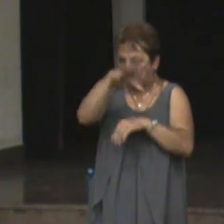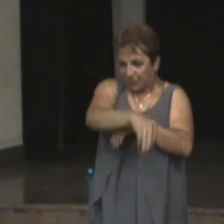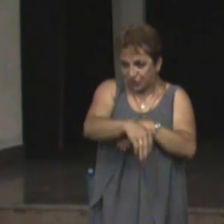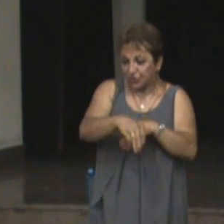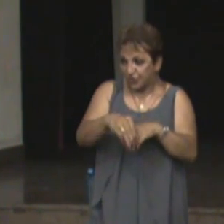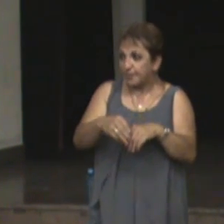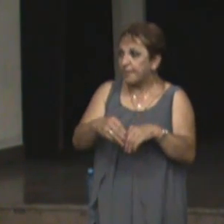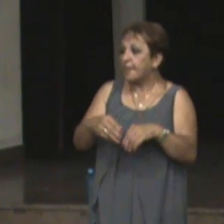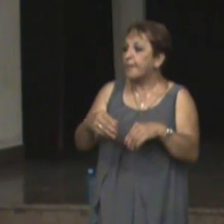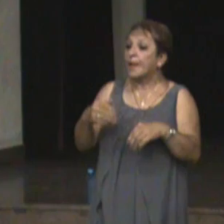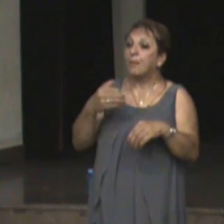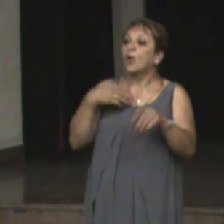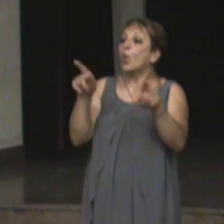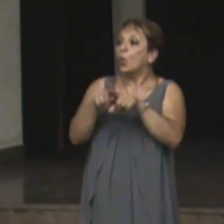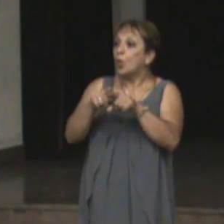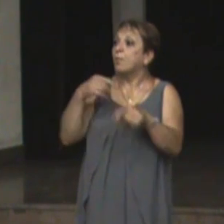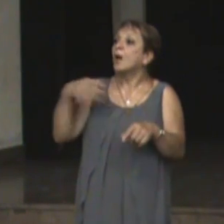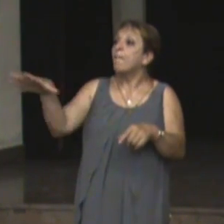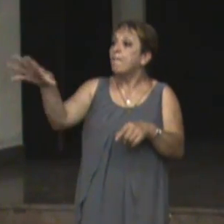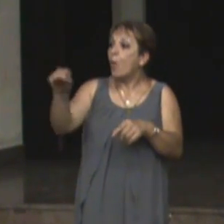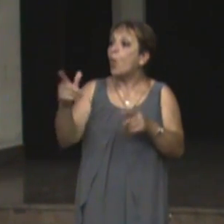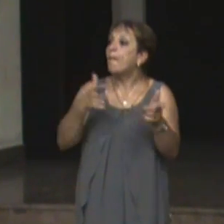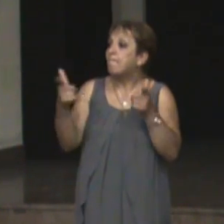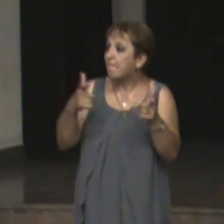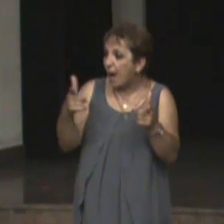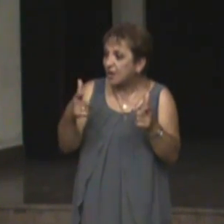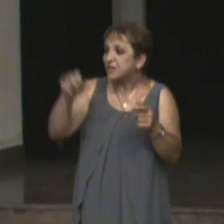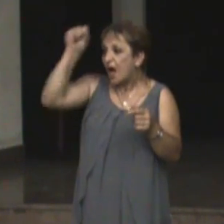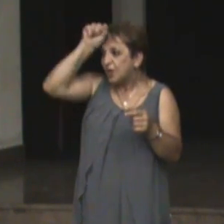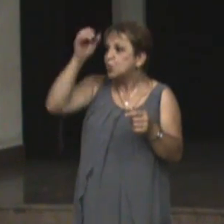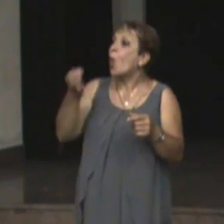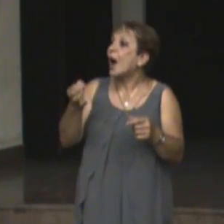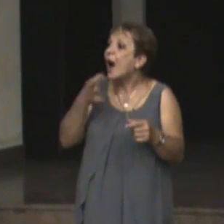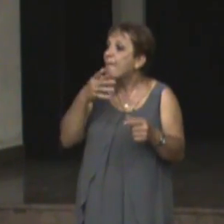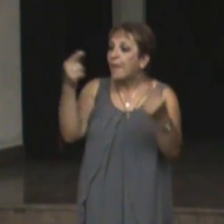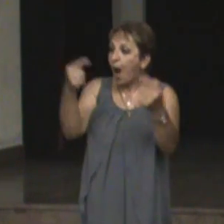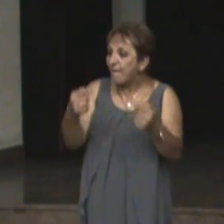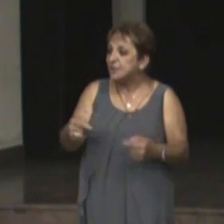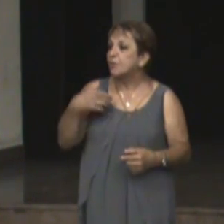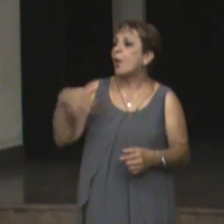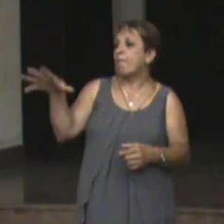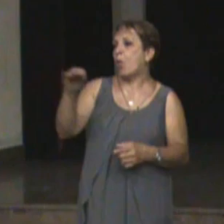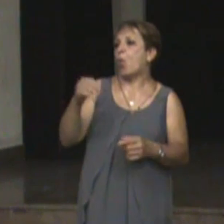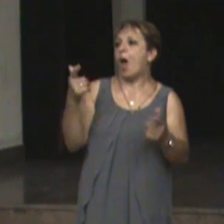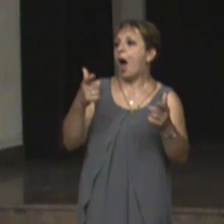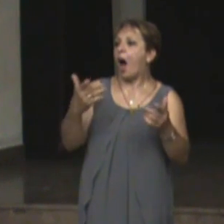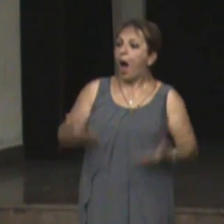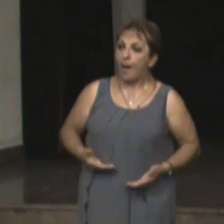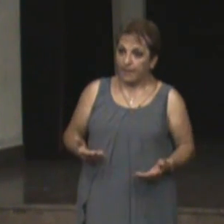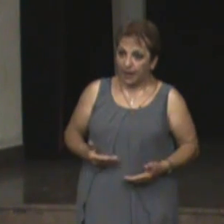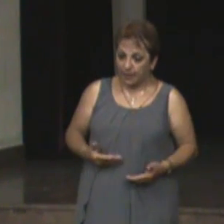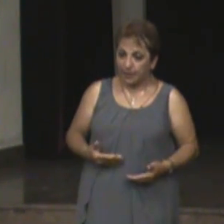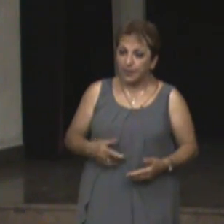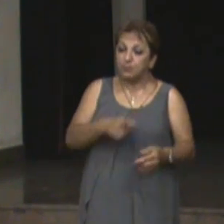երբ որ մենք էլի պատրաստ ենք Աստծո կամքի համաձայն ապրելու, բայց ընդամենը այնքան ժամանակ, քանի